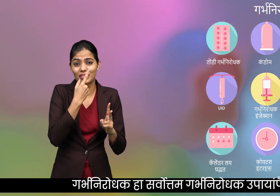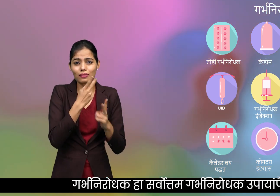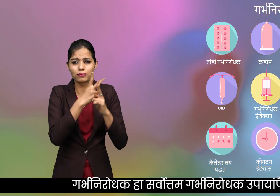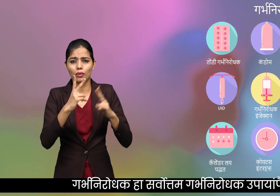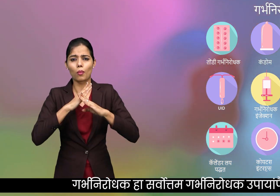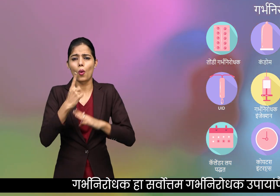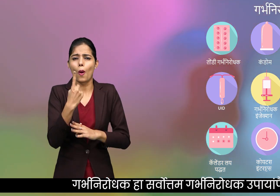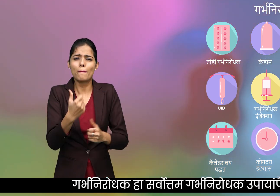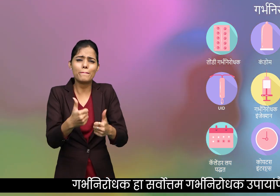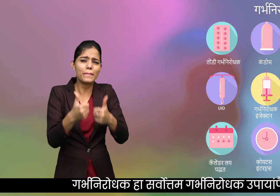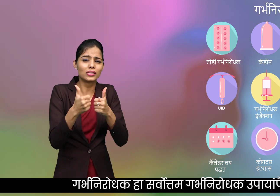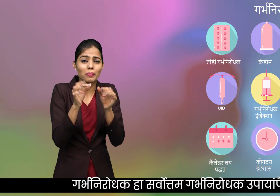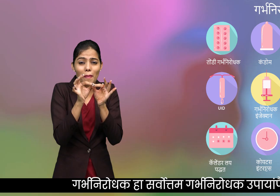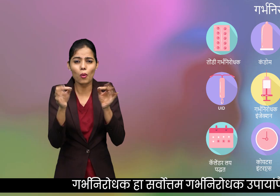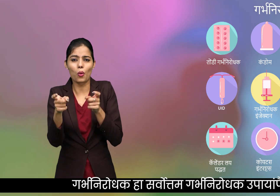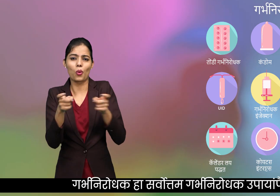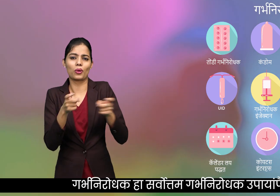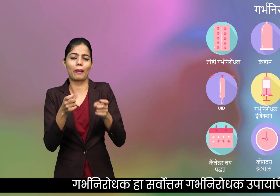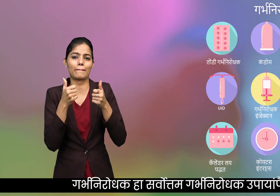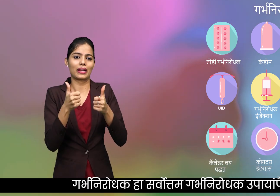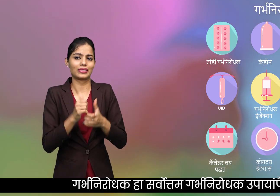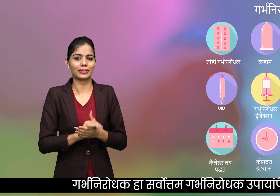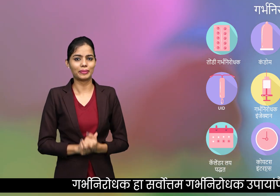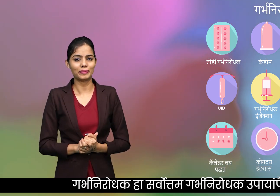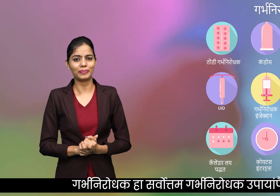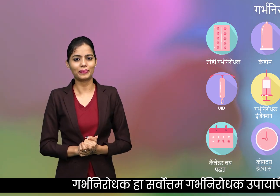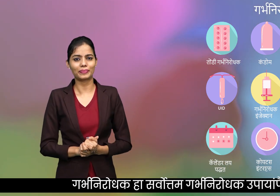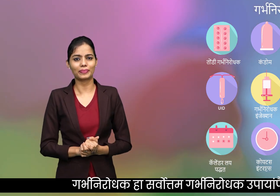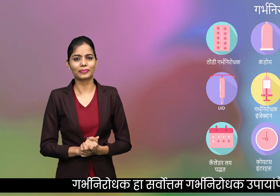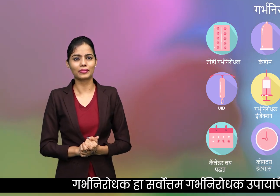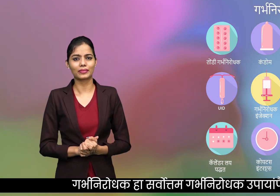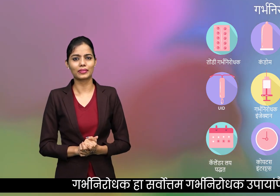गर्भनिरोधक हा सर्वोत्तम गर्भनिरोधक उपायांपैकी एक आहे.